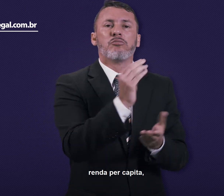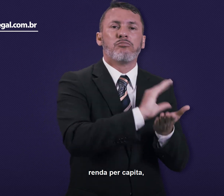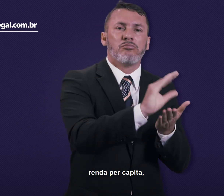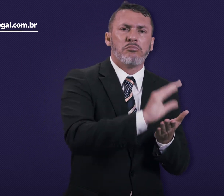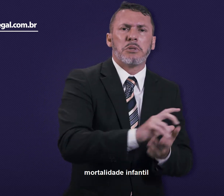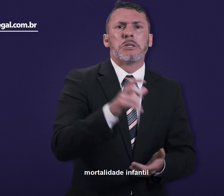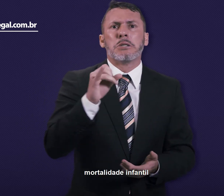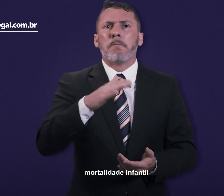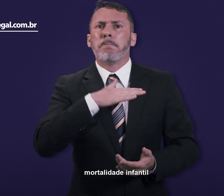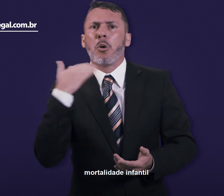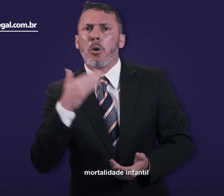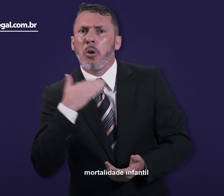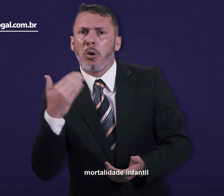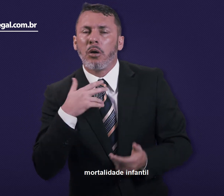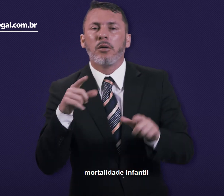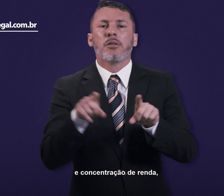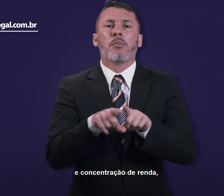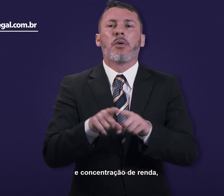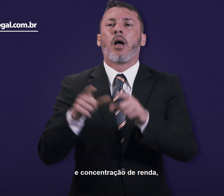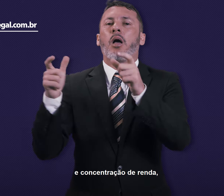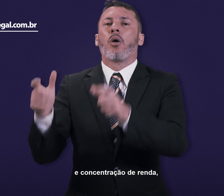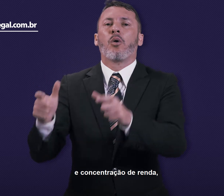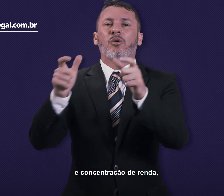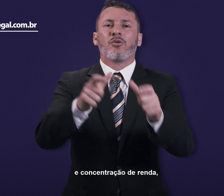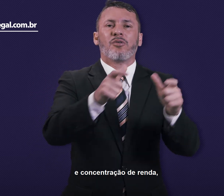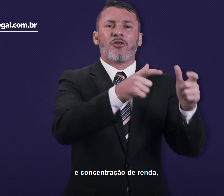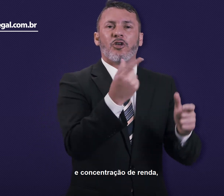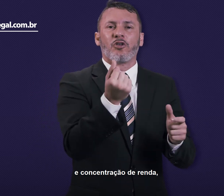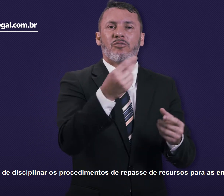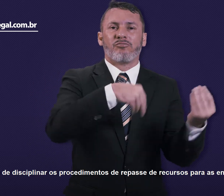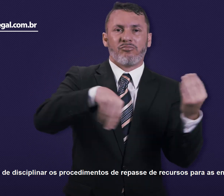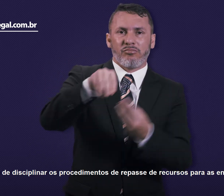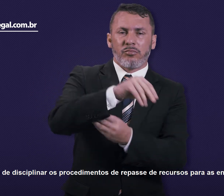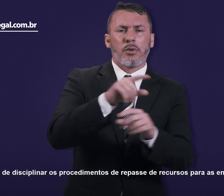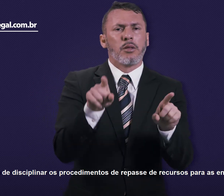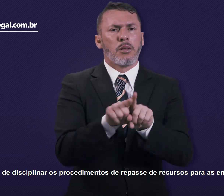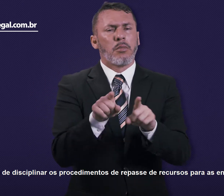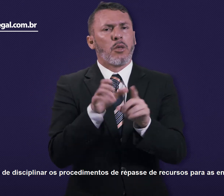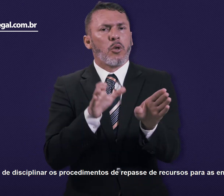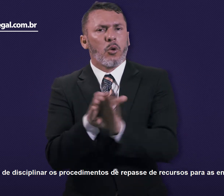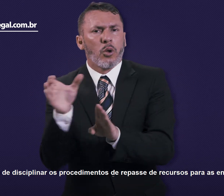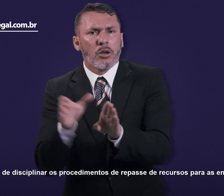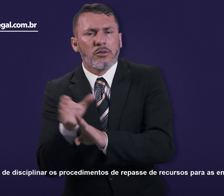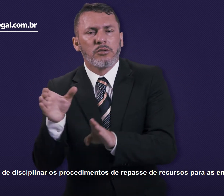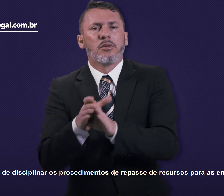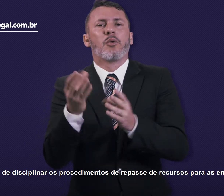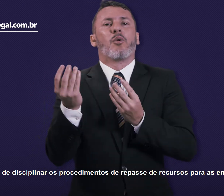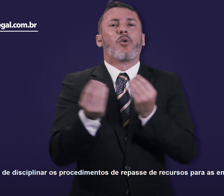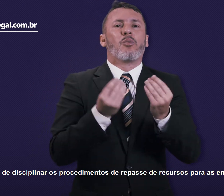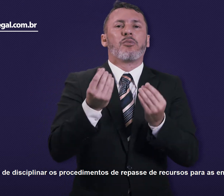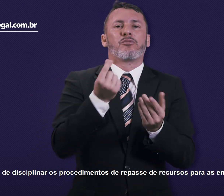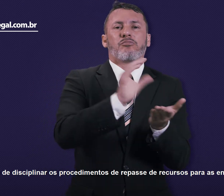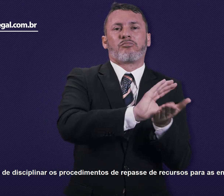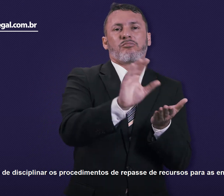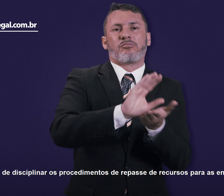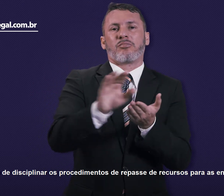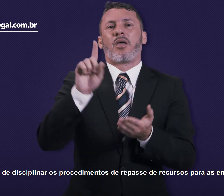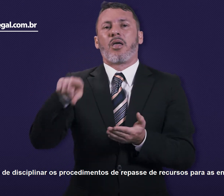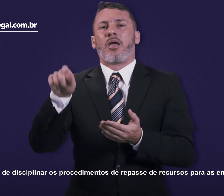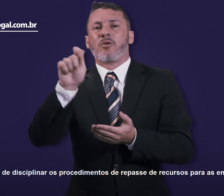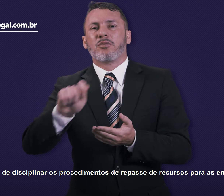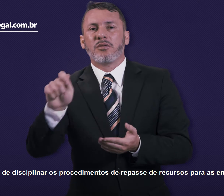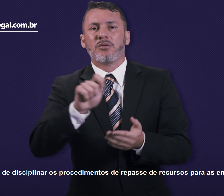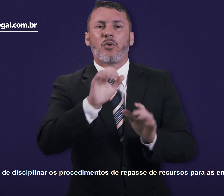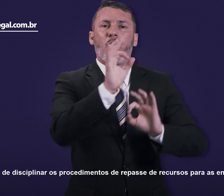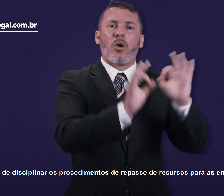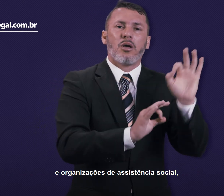per capita, mortalidade infantil e concentração de renda, além de disciplinar os procedimentos de repasse de recursos